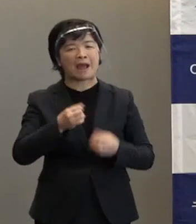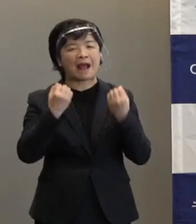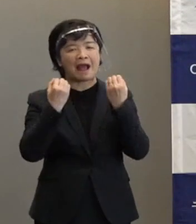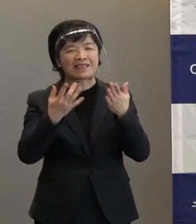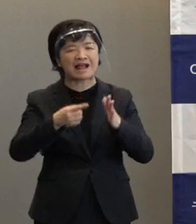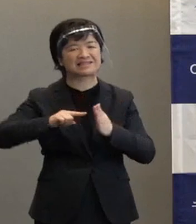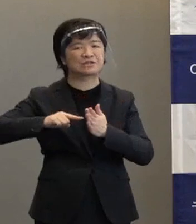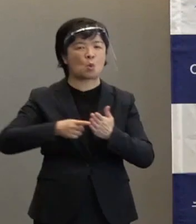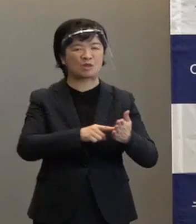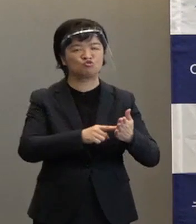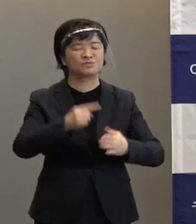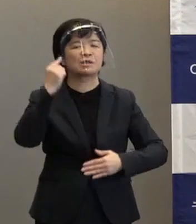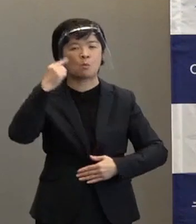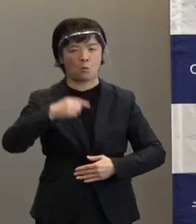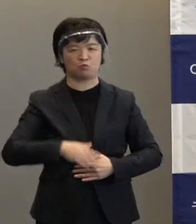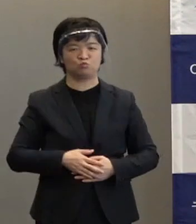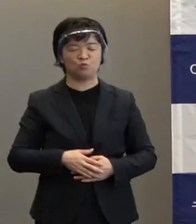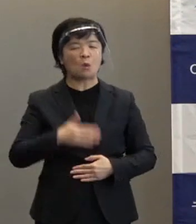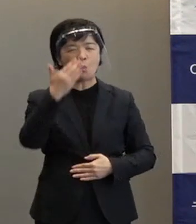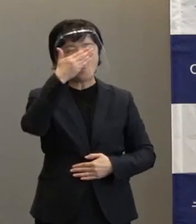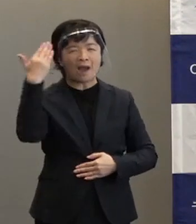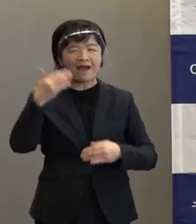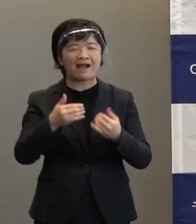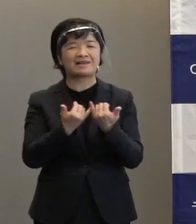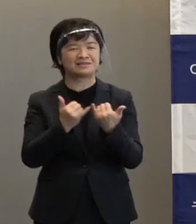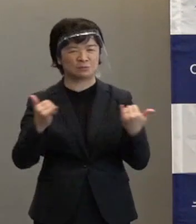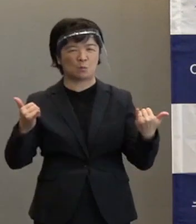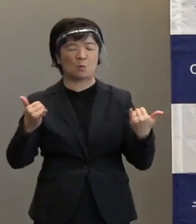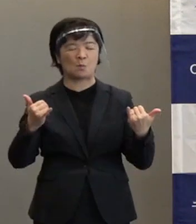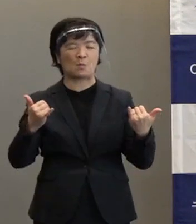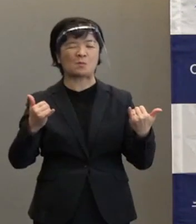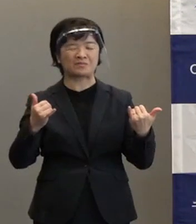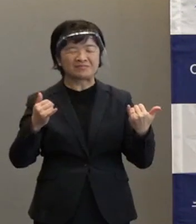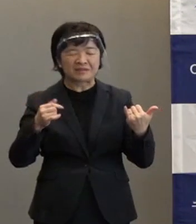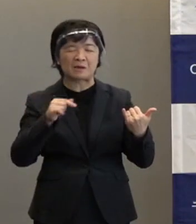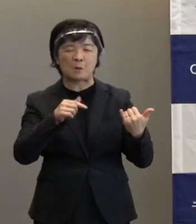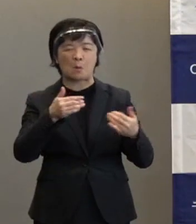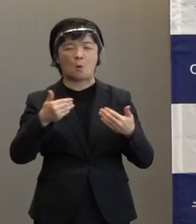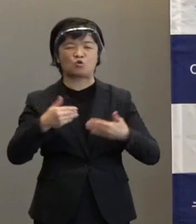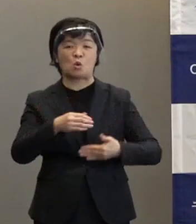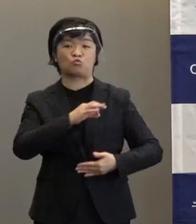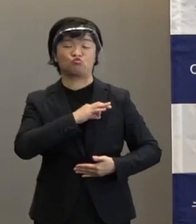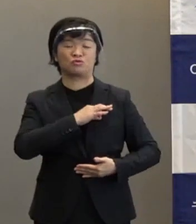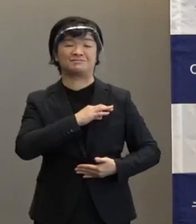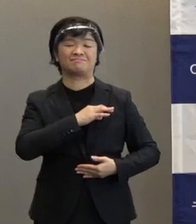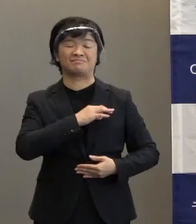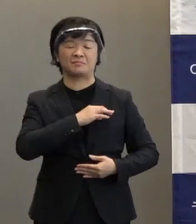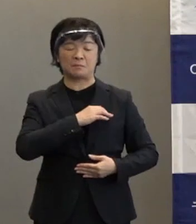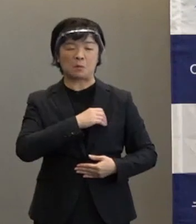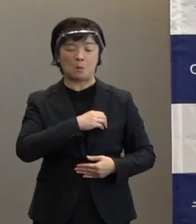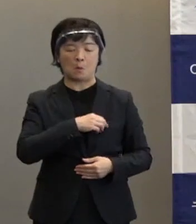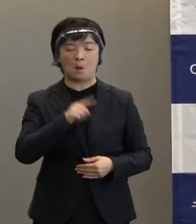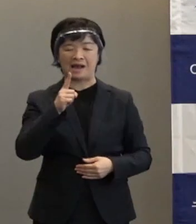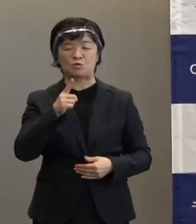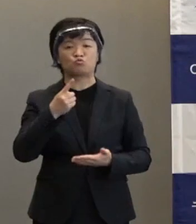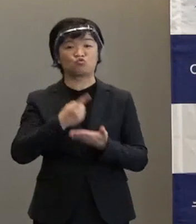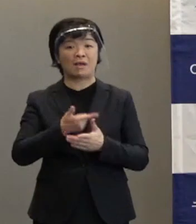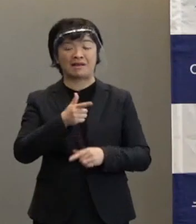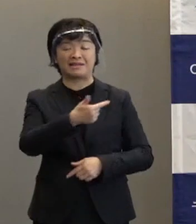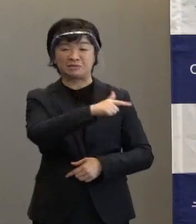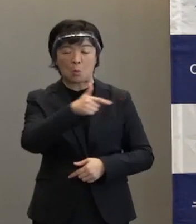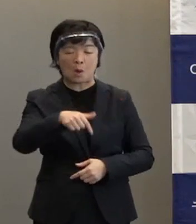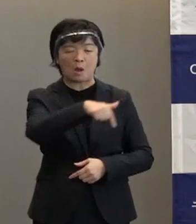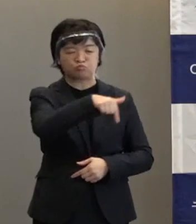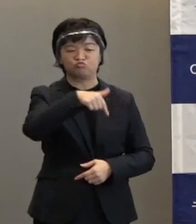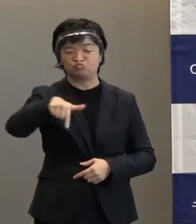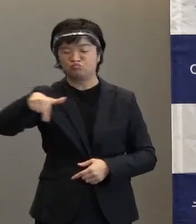。まあ、若い世代の方々が職員がですね、しかも比較的部署横断的に改めていろいろ